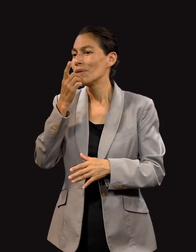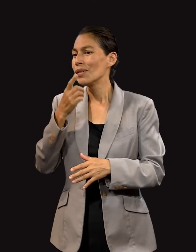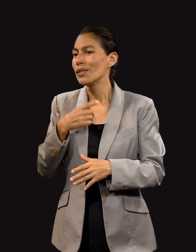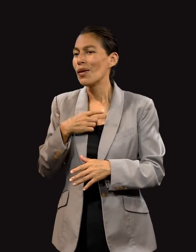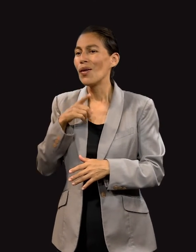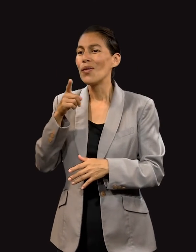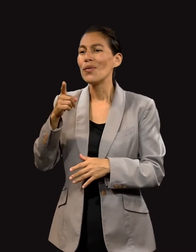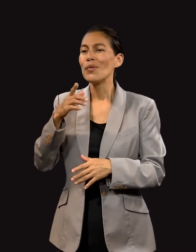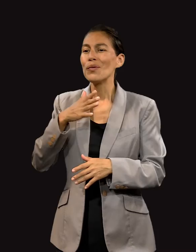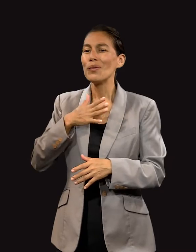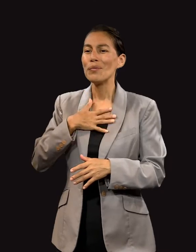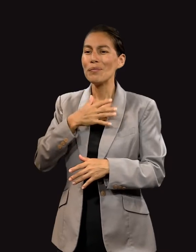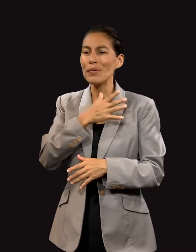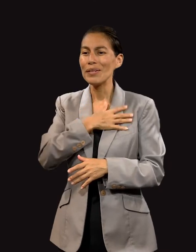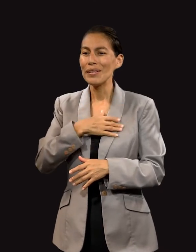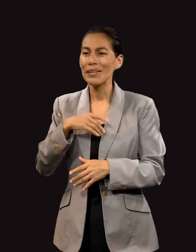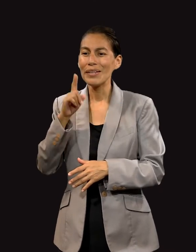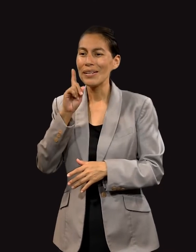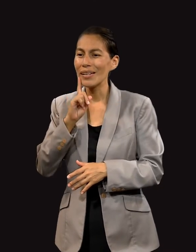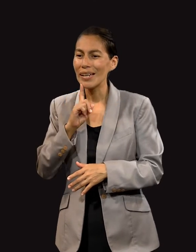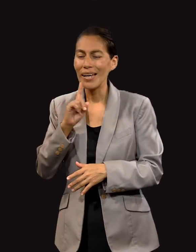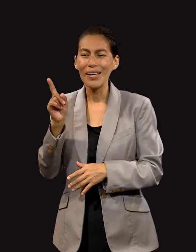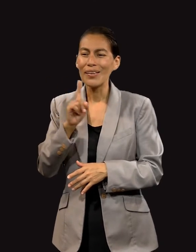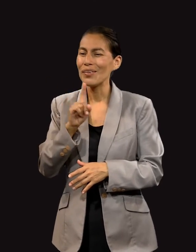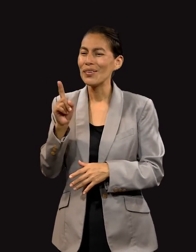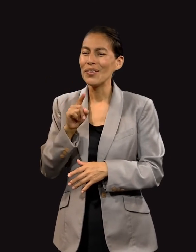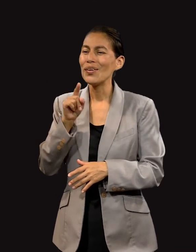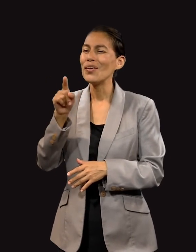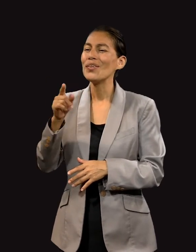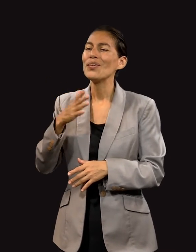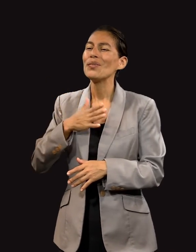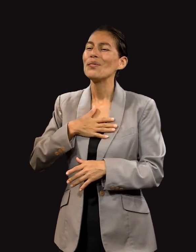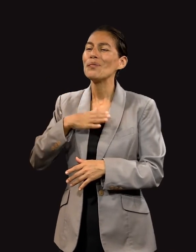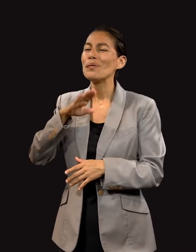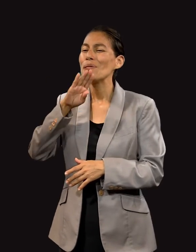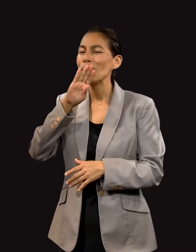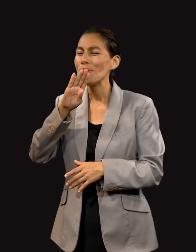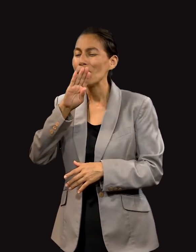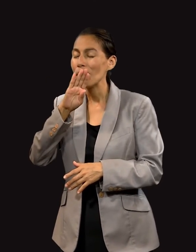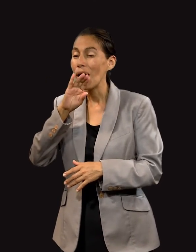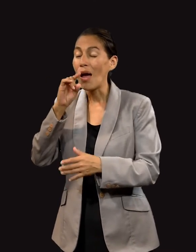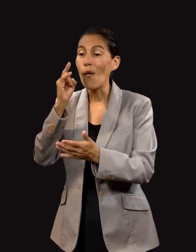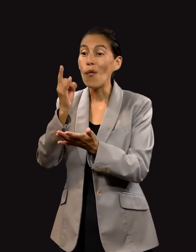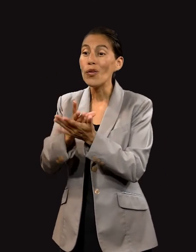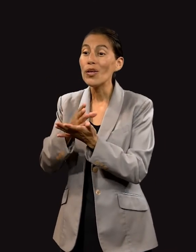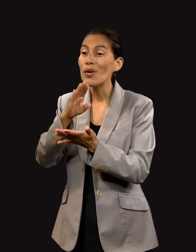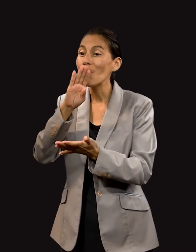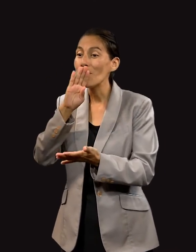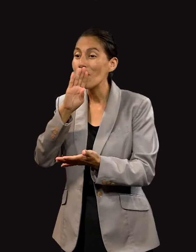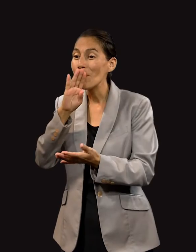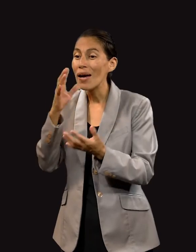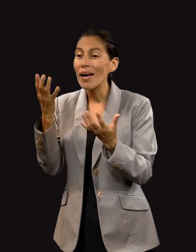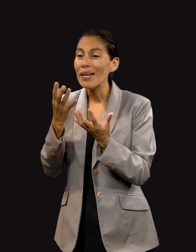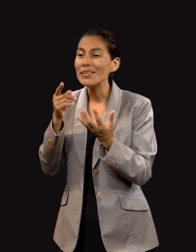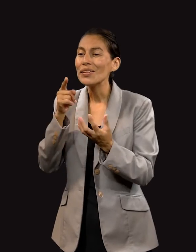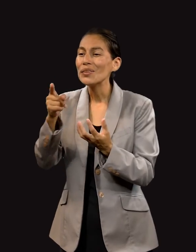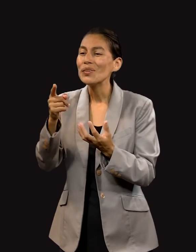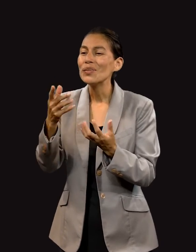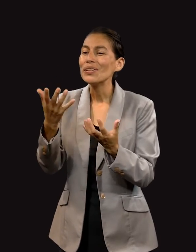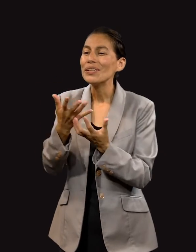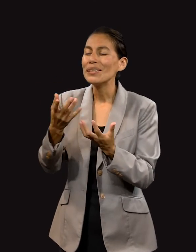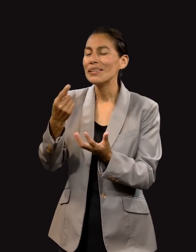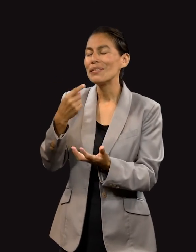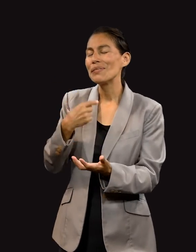olvido, es que mi mamá me dijo, es que tú no eres mi hija, tú eres mi madre, porque solo una madre hace lo que tú